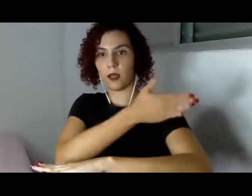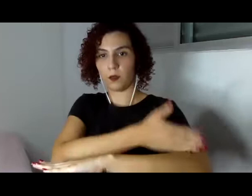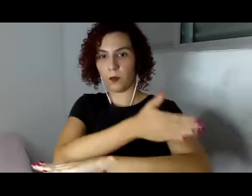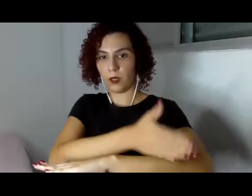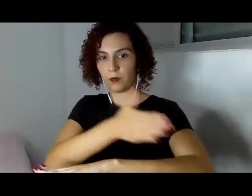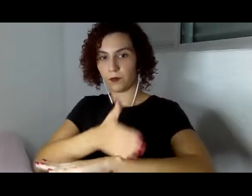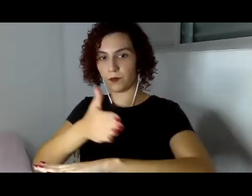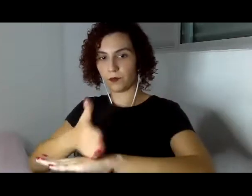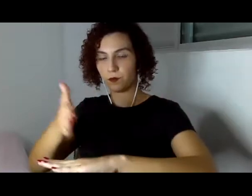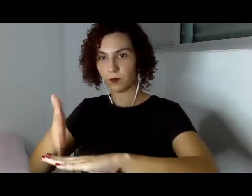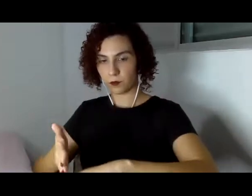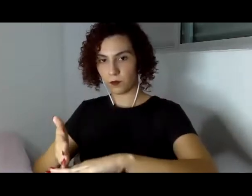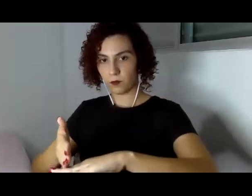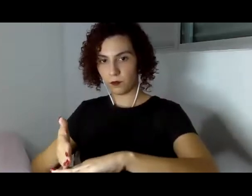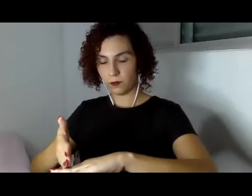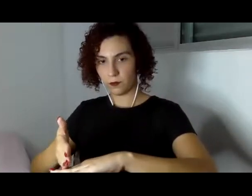Anatomia.